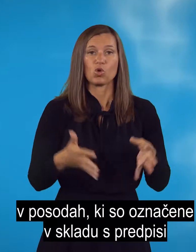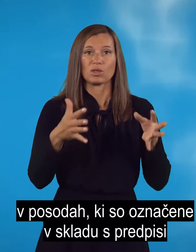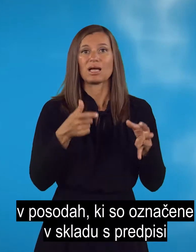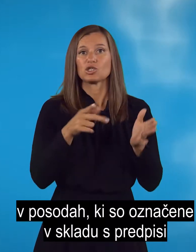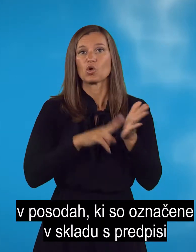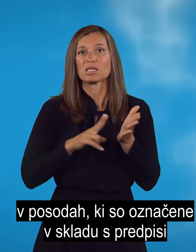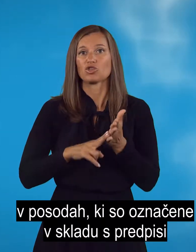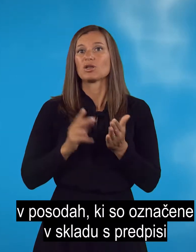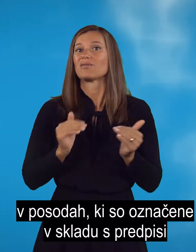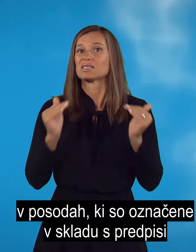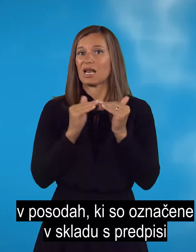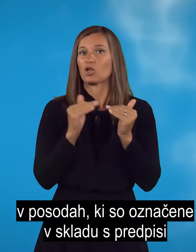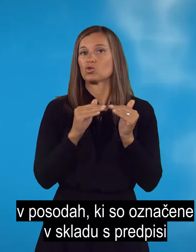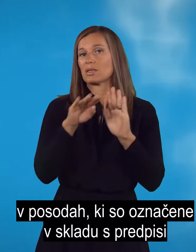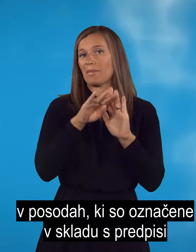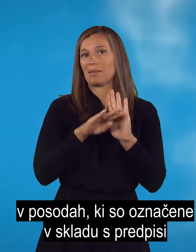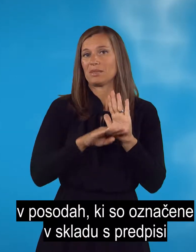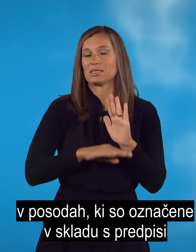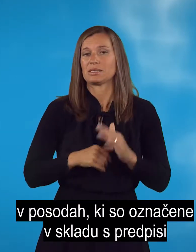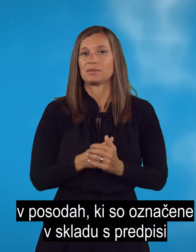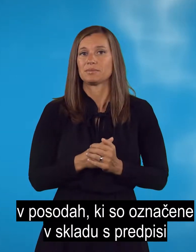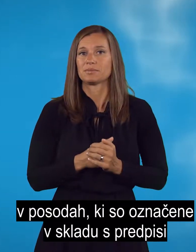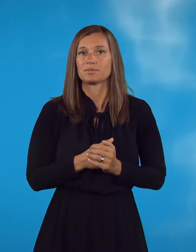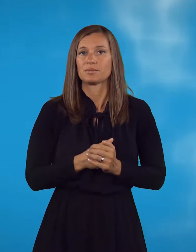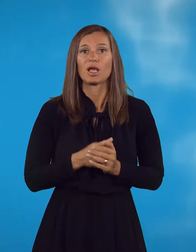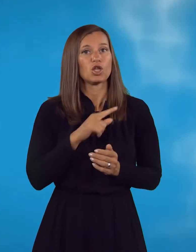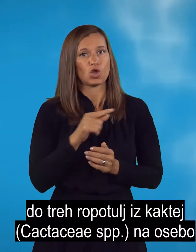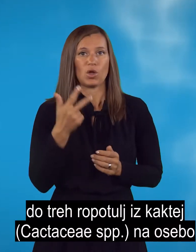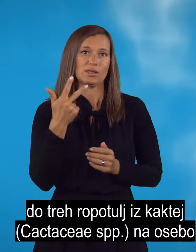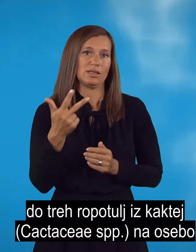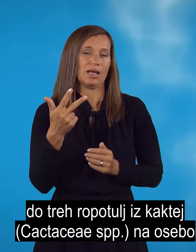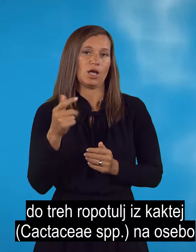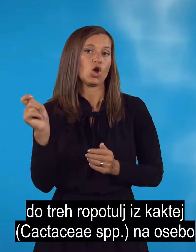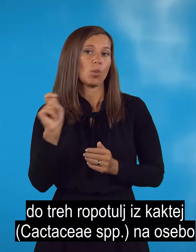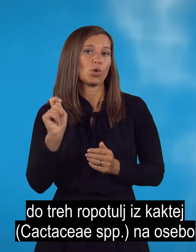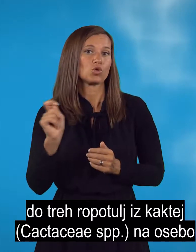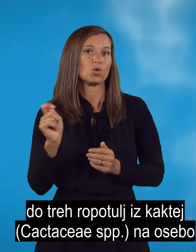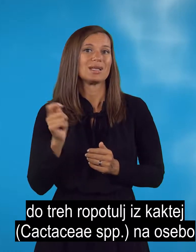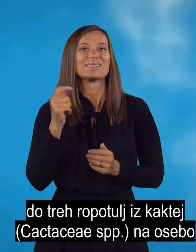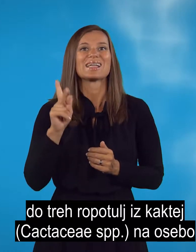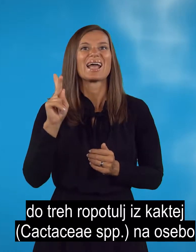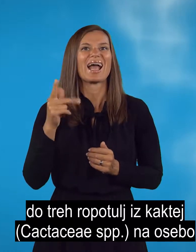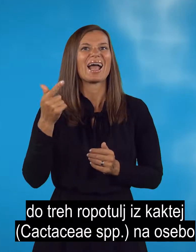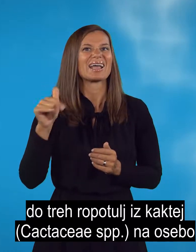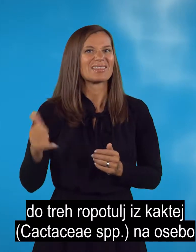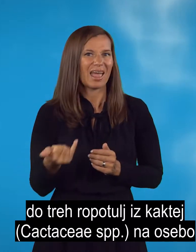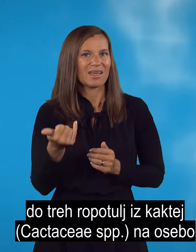so označene v skladu s predpisi. Do 3 ropotul iz kaktej na